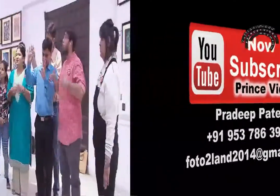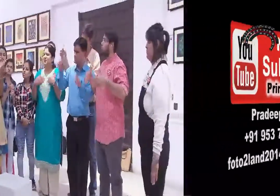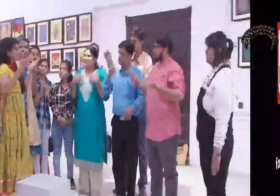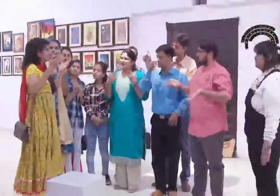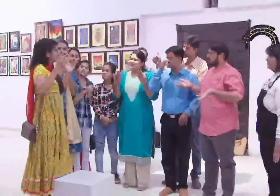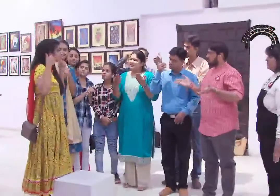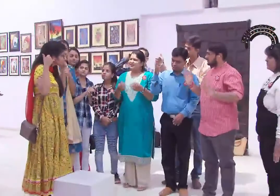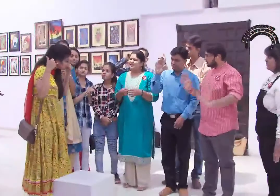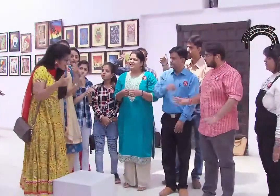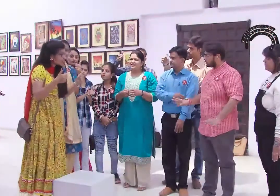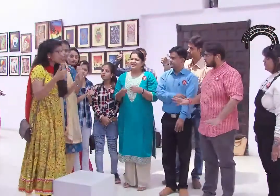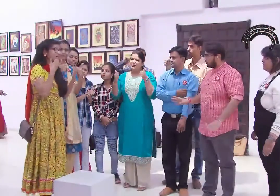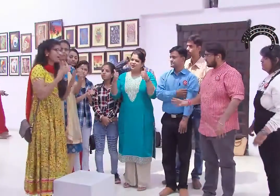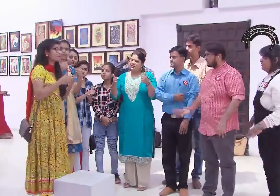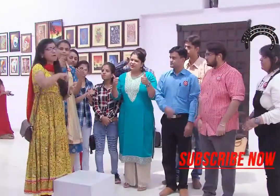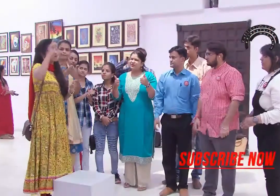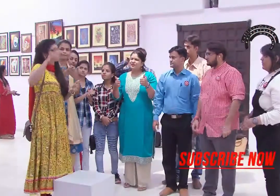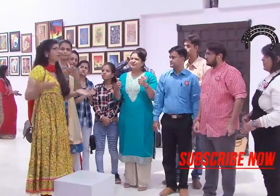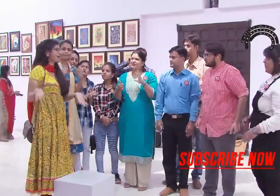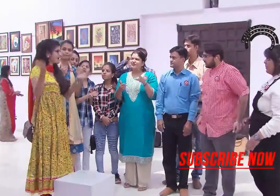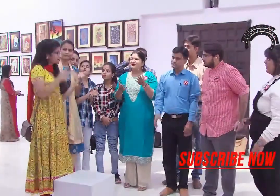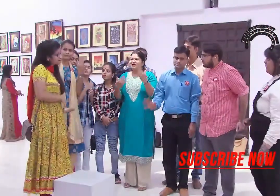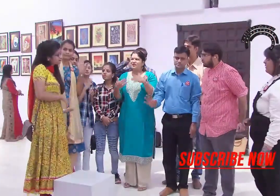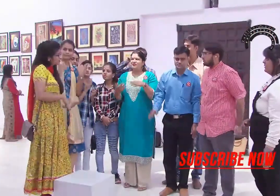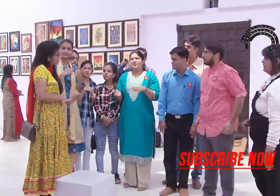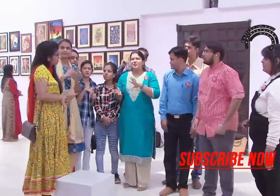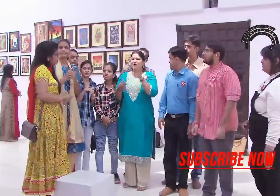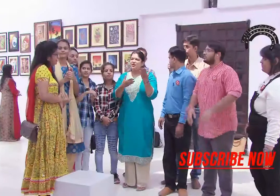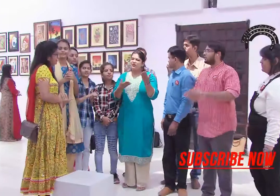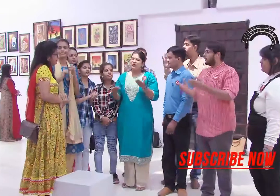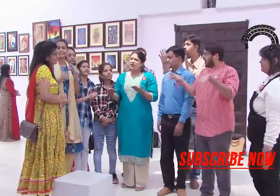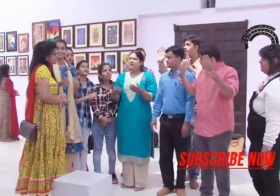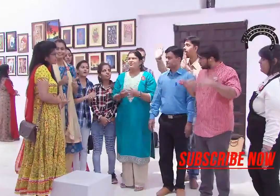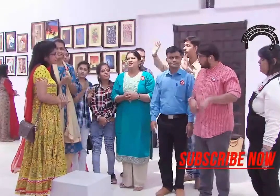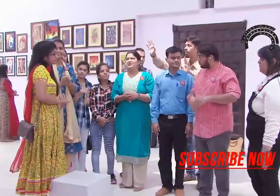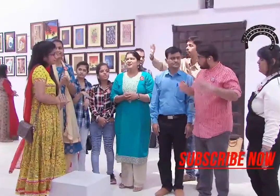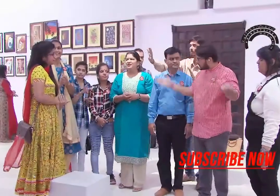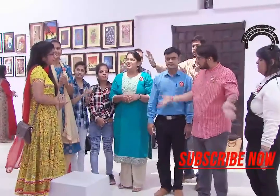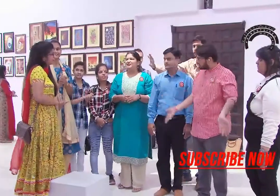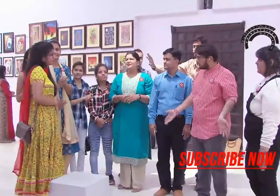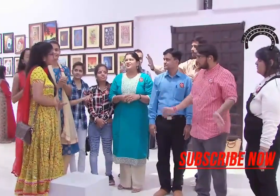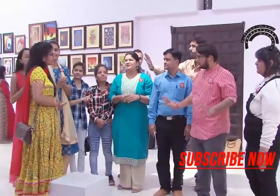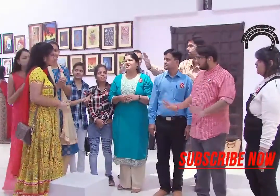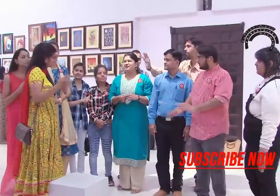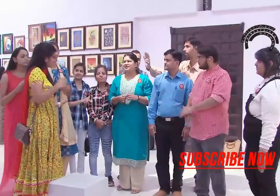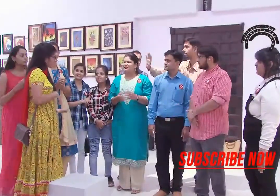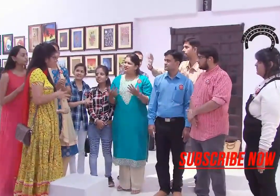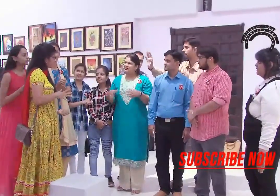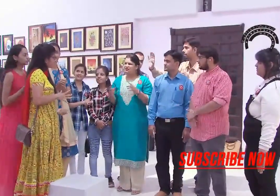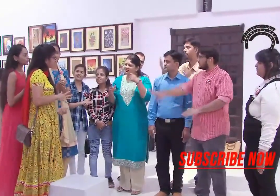કારણ કે આ જે છોકરાઓ છે, અમારા રેગ્યુલર છોકરાઓ કરતાં, વિદ્યાર્થી કરતાં એકદમ જુદા તર્યા છે. કારણ કે એમને નથી સંભળાતું કે નથી